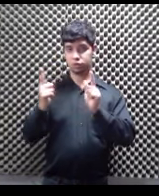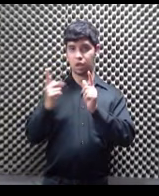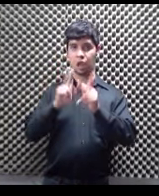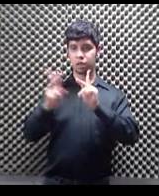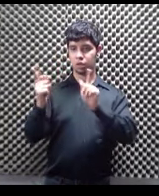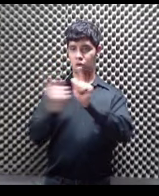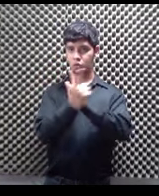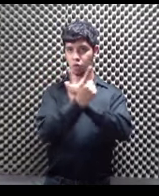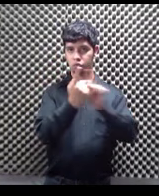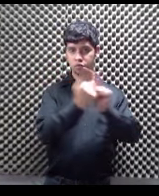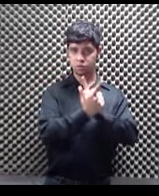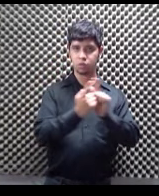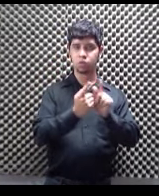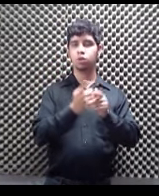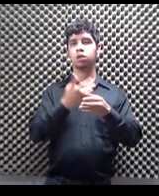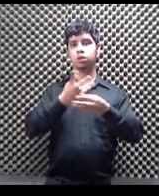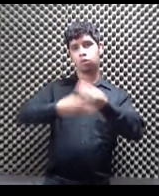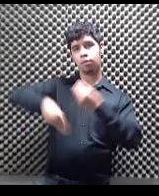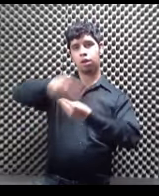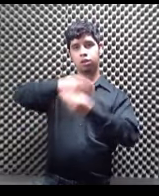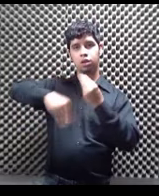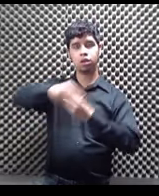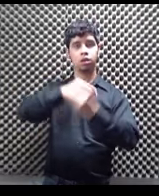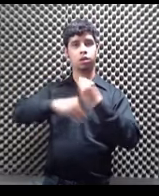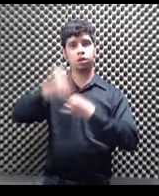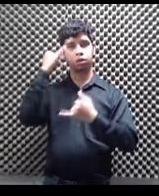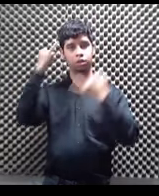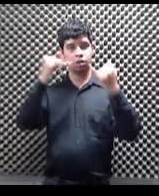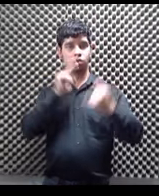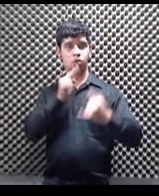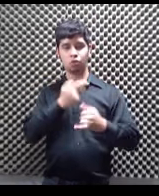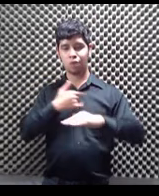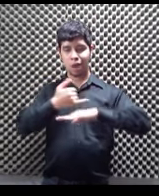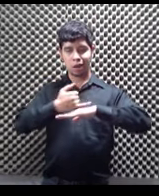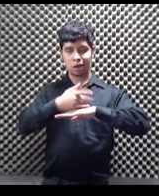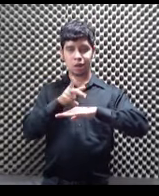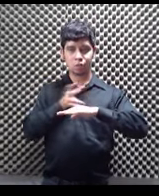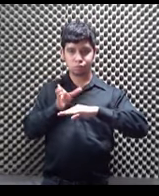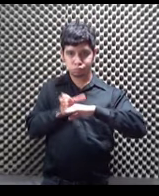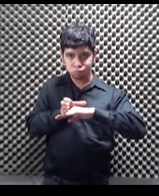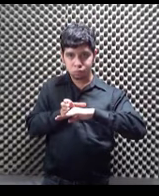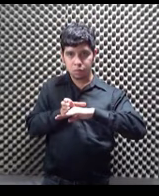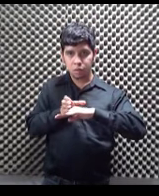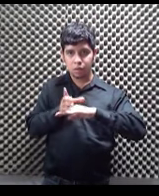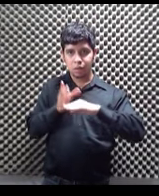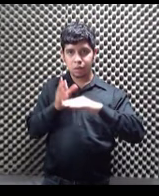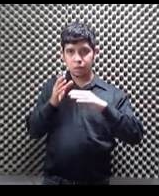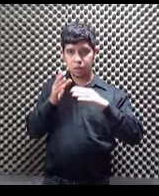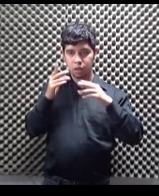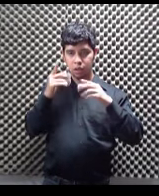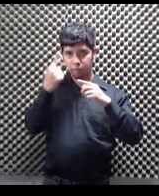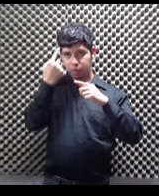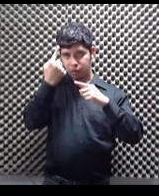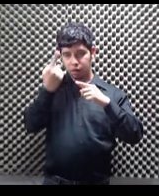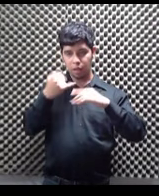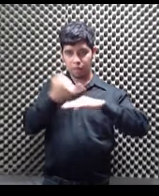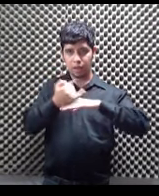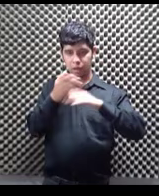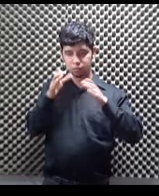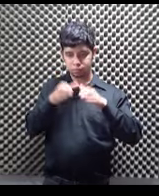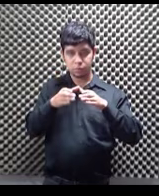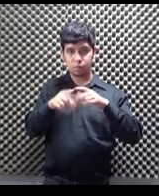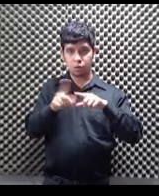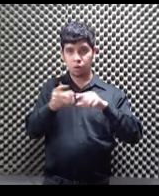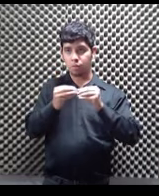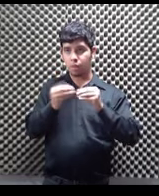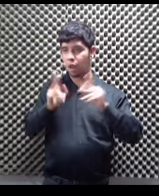se conocen, exacto. Porque tampoco, o sea, nosotros estamos acostumbrados, bendito, a hacer una isla y nos quedamos aquí como la mente de isla, pero hay más gente